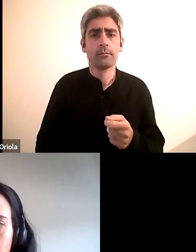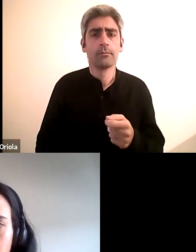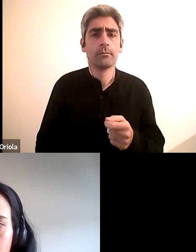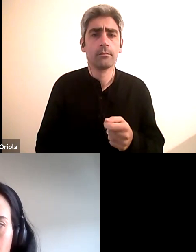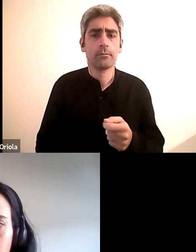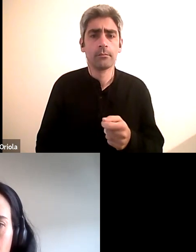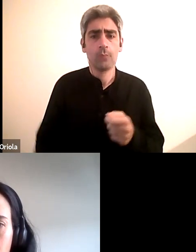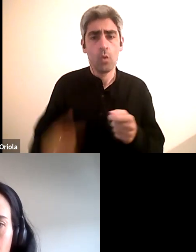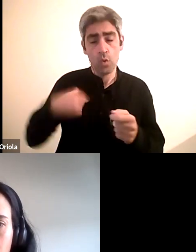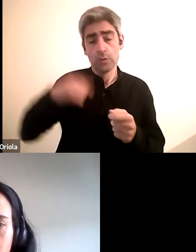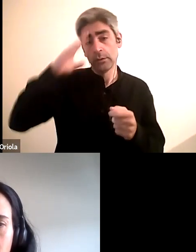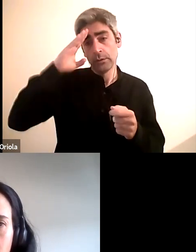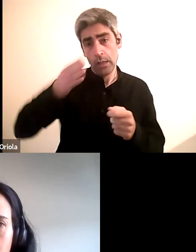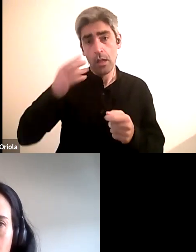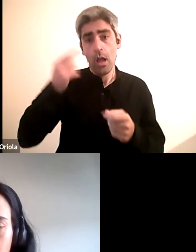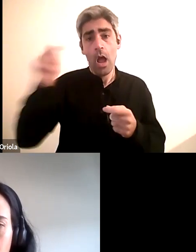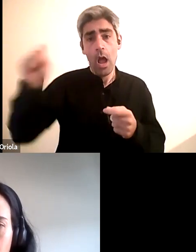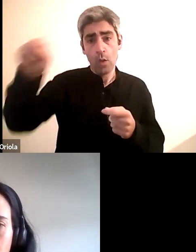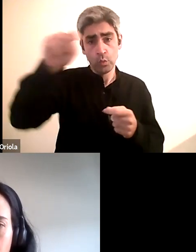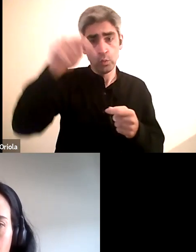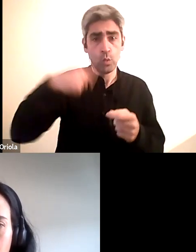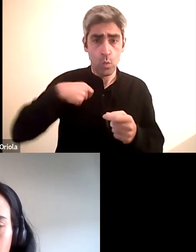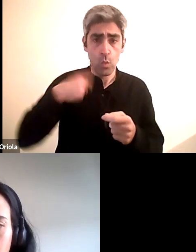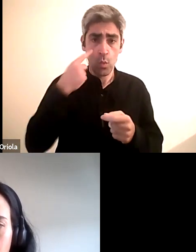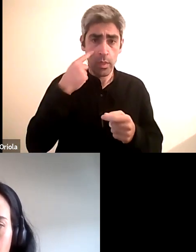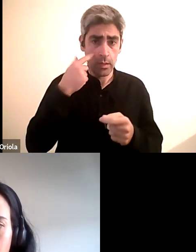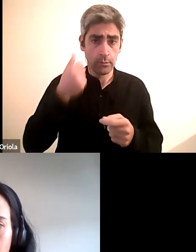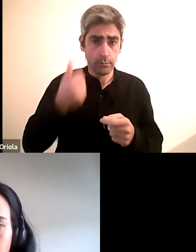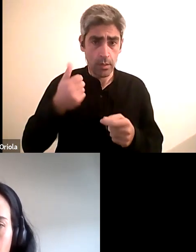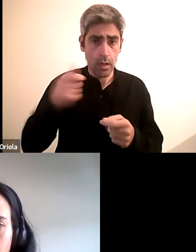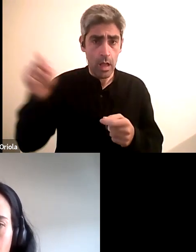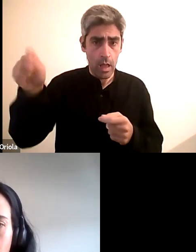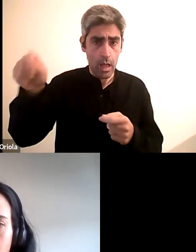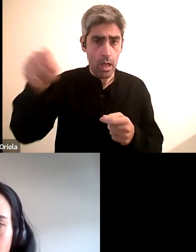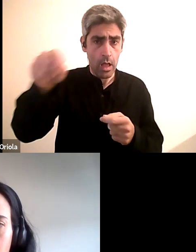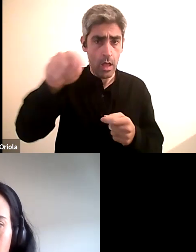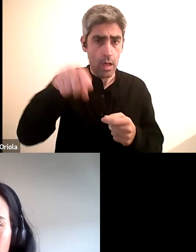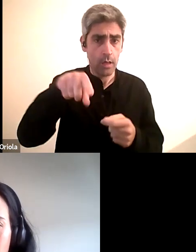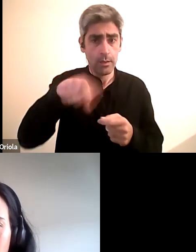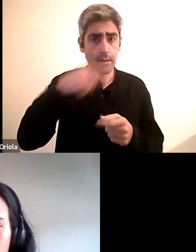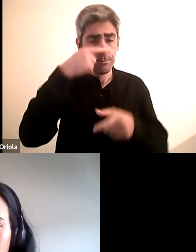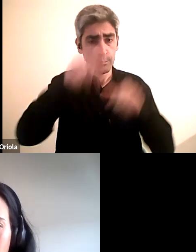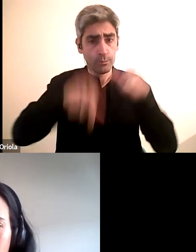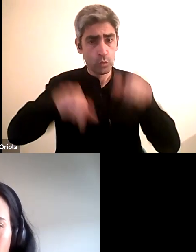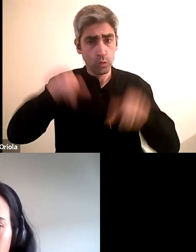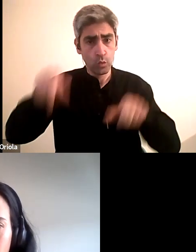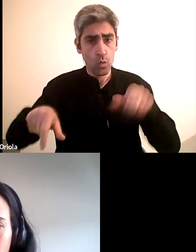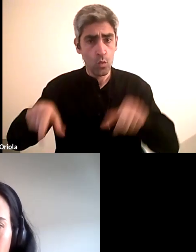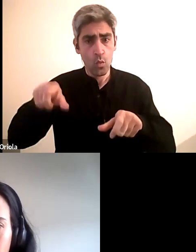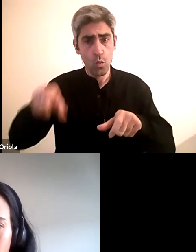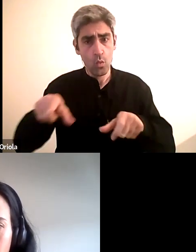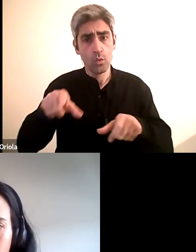E eu sei, de casos que conheço pessoalmente, que a passagem dessas pessoas, com,